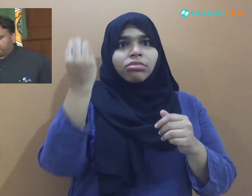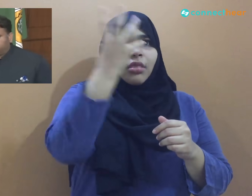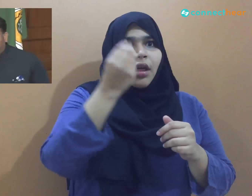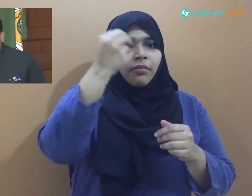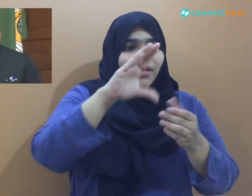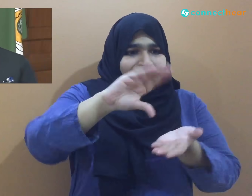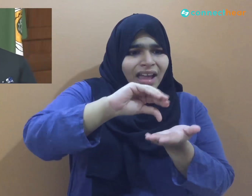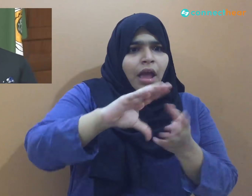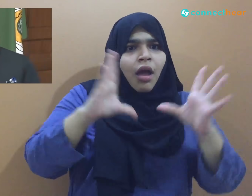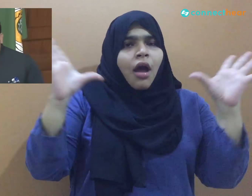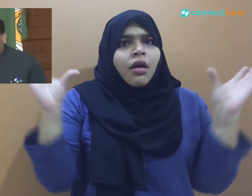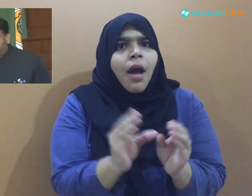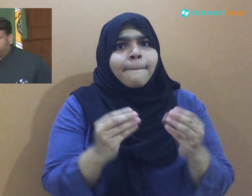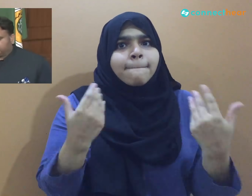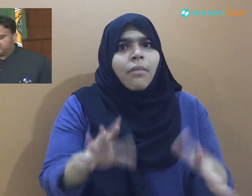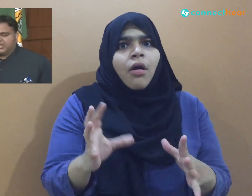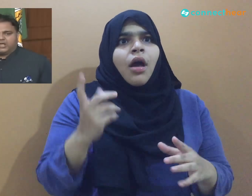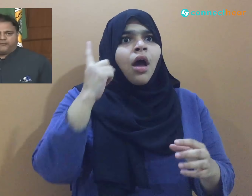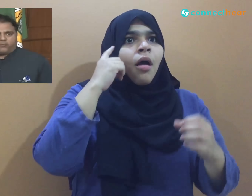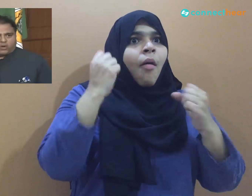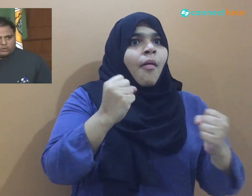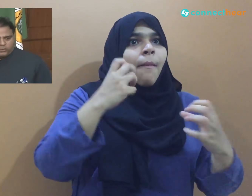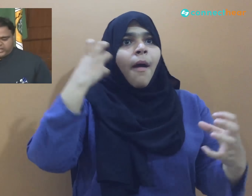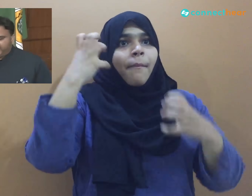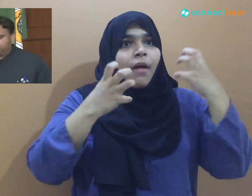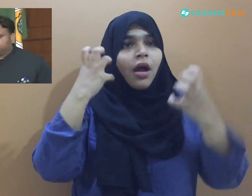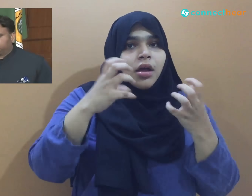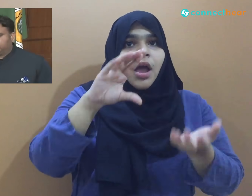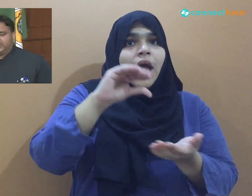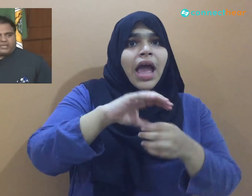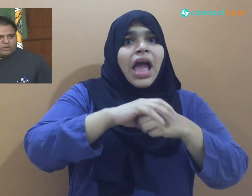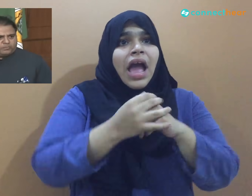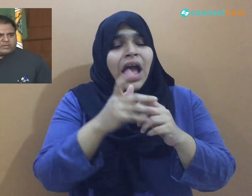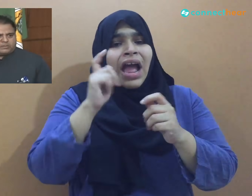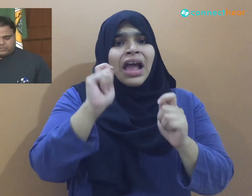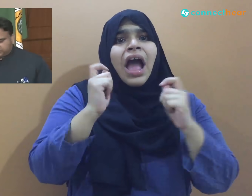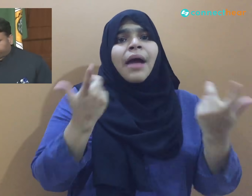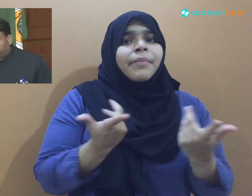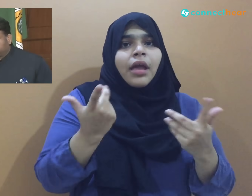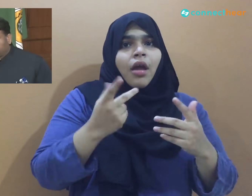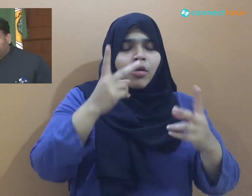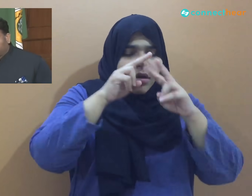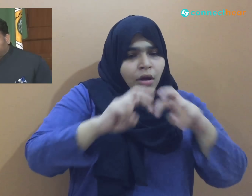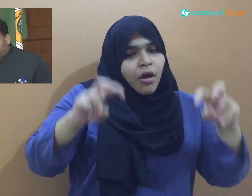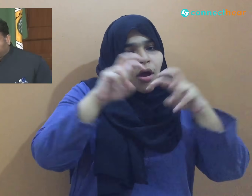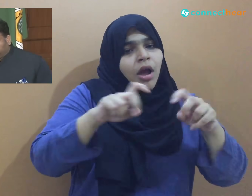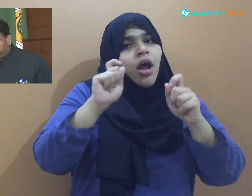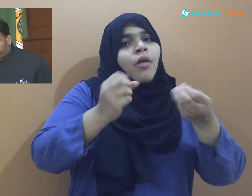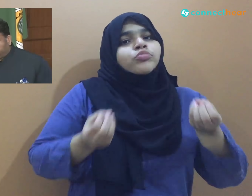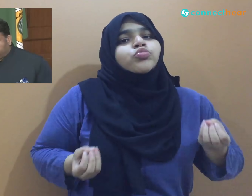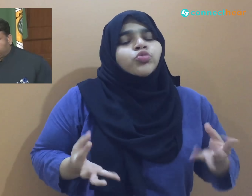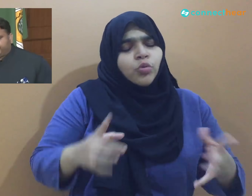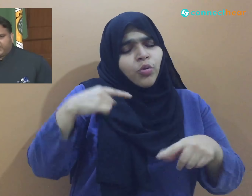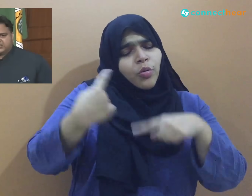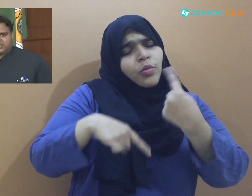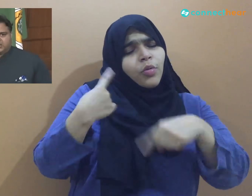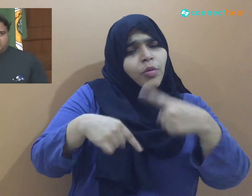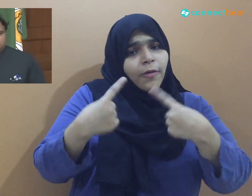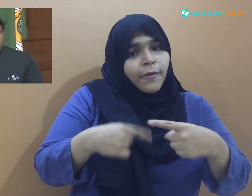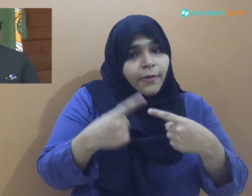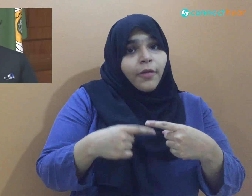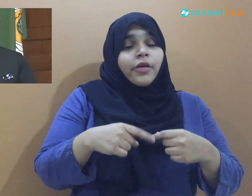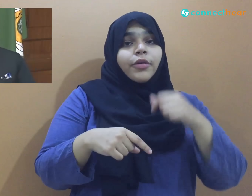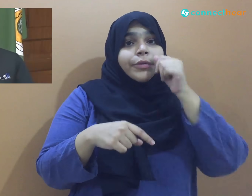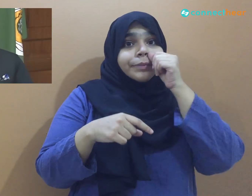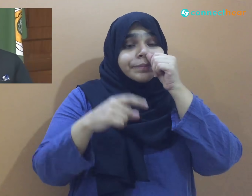ہینڈ سینیٹائزرز, ڈس انفیکٹنٹس, واک تھرو گیٹس, ان کے اوپر سپریز کے اوپر کام شروع کیا. پھر سر